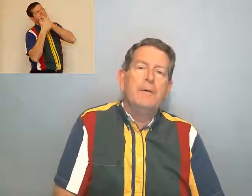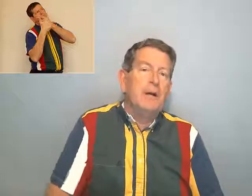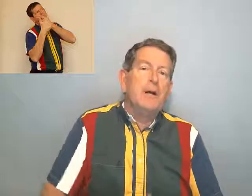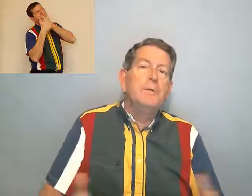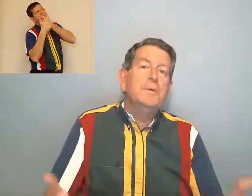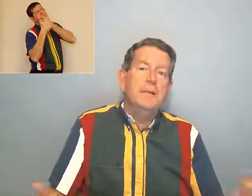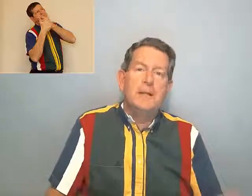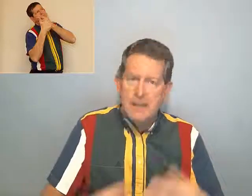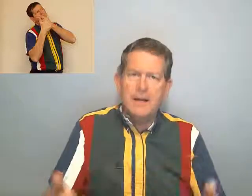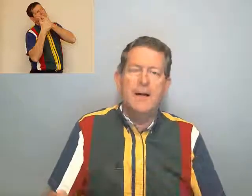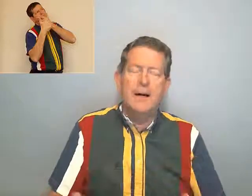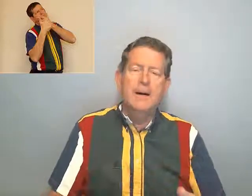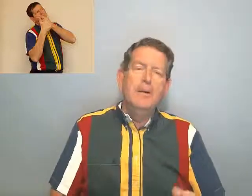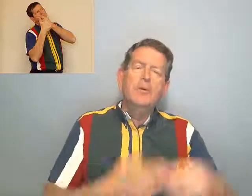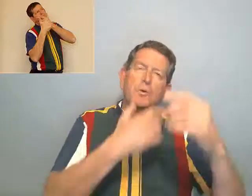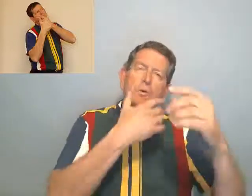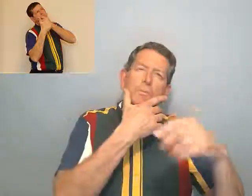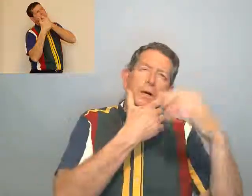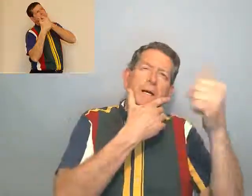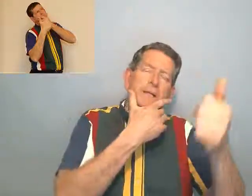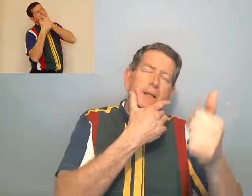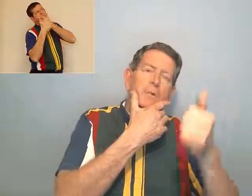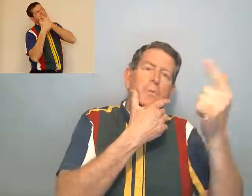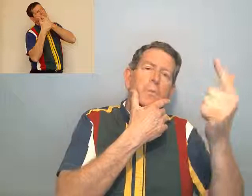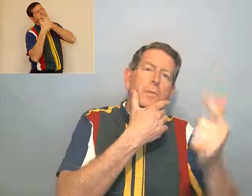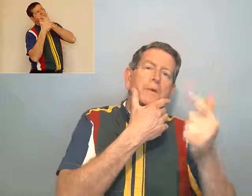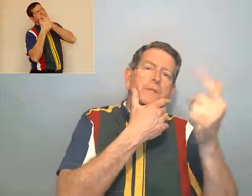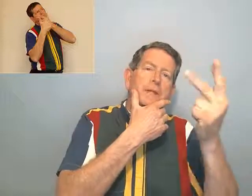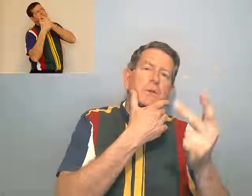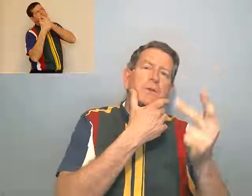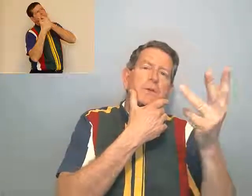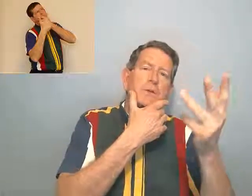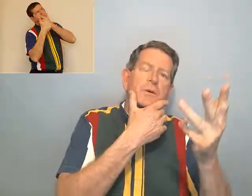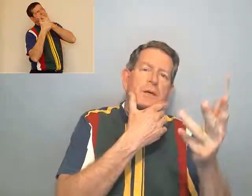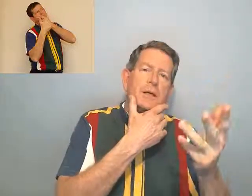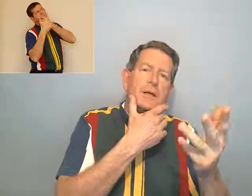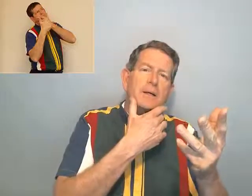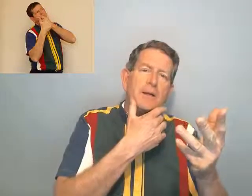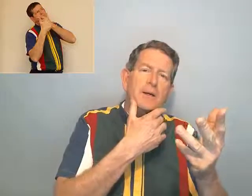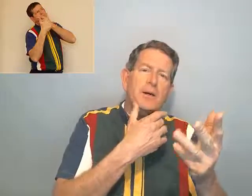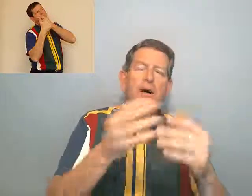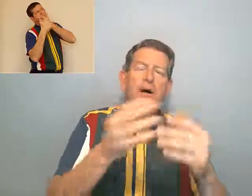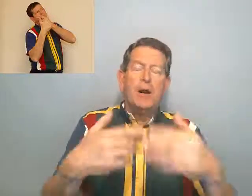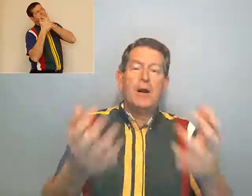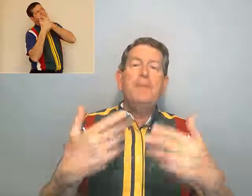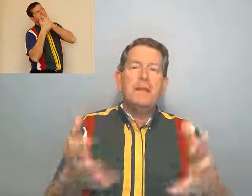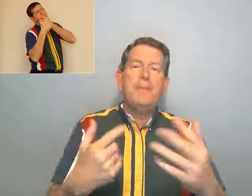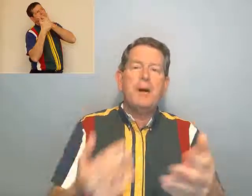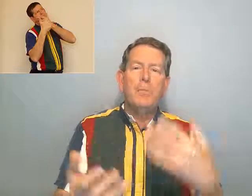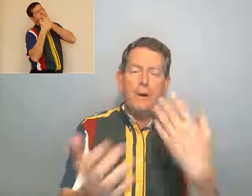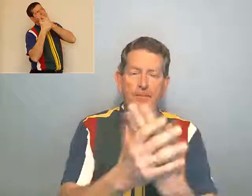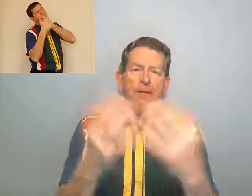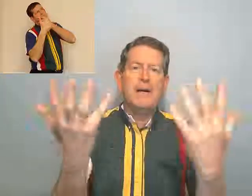la cuisine, etc. Donc tu pourrais, c'est quand on propose des solutions. D'accord? Alors répétez après moi, avec les